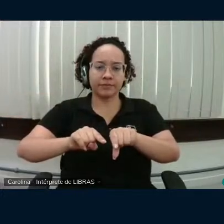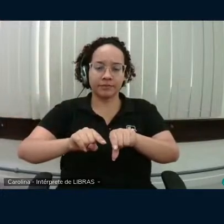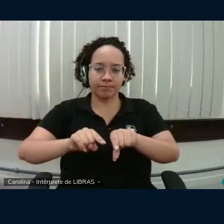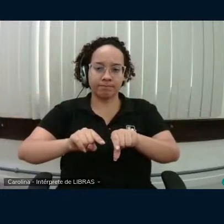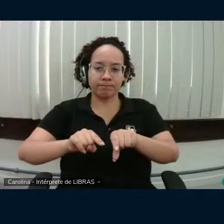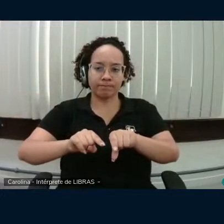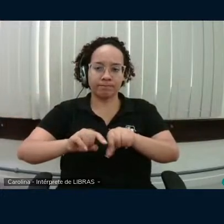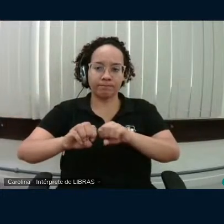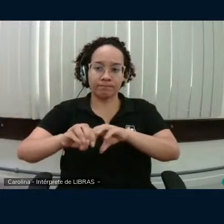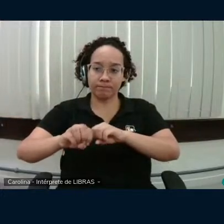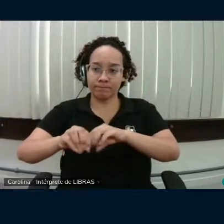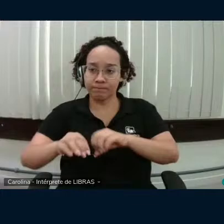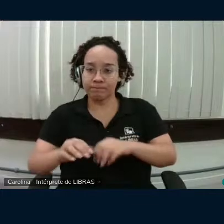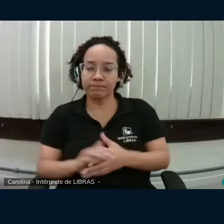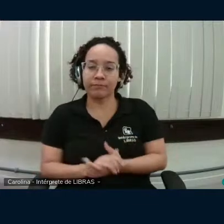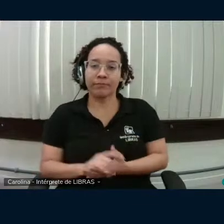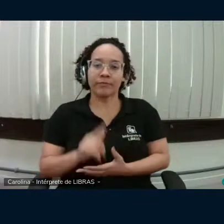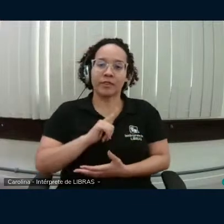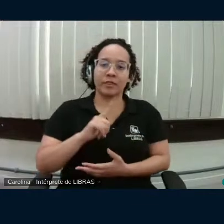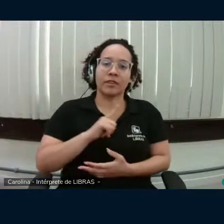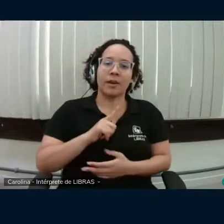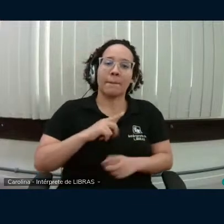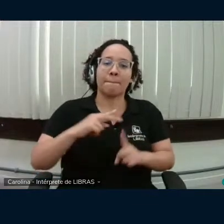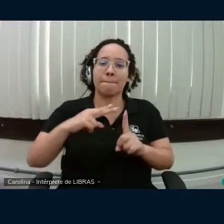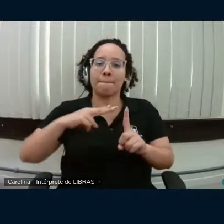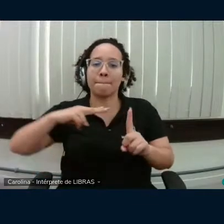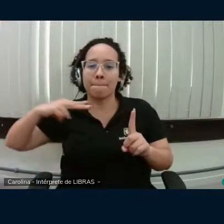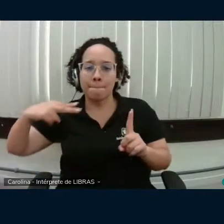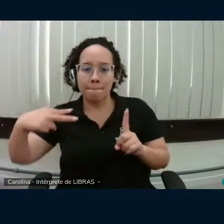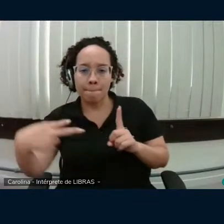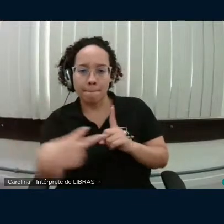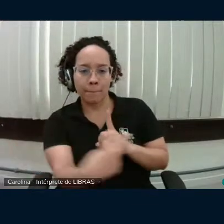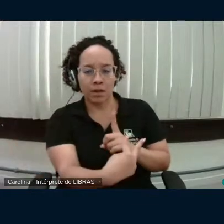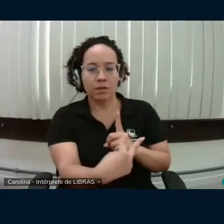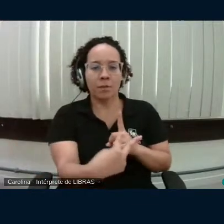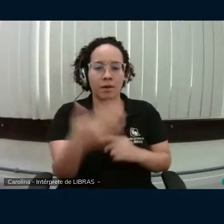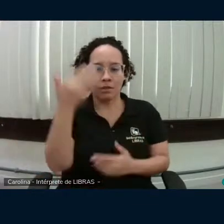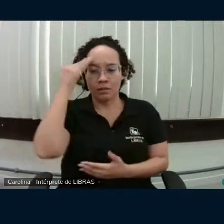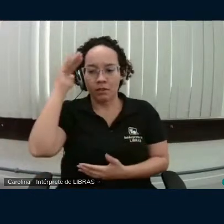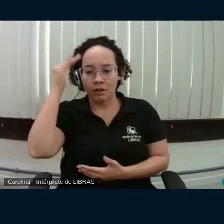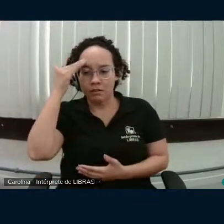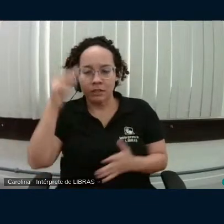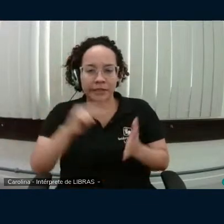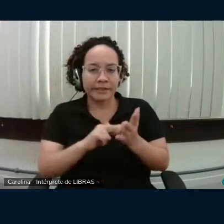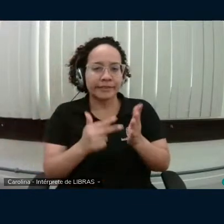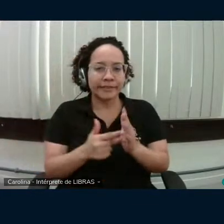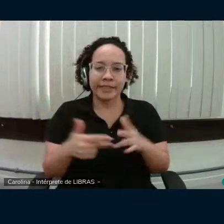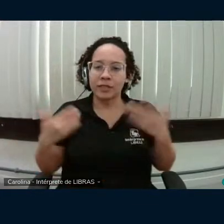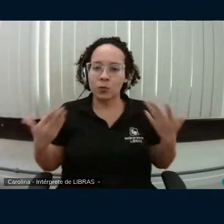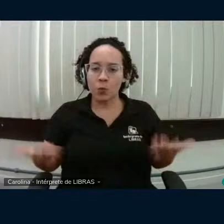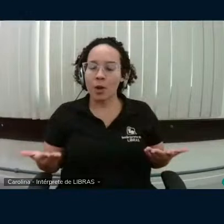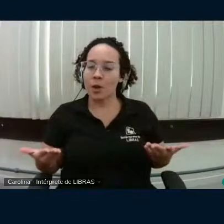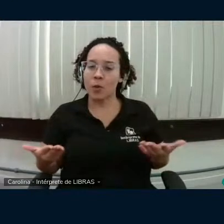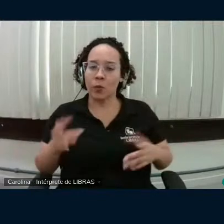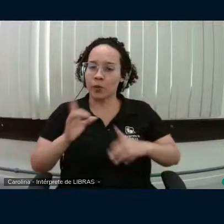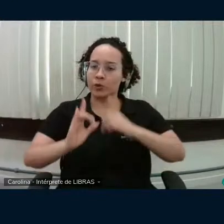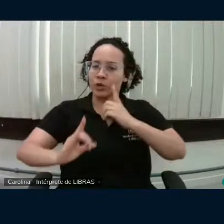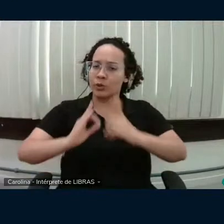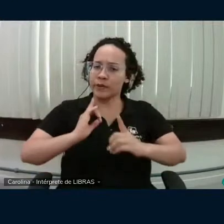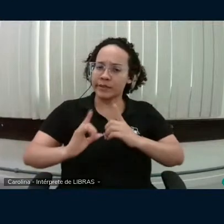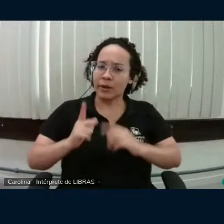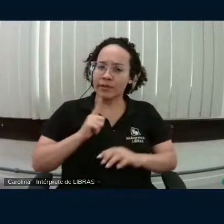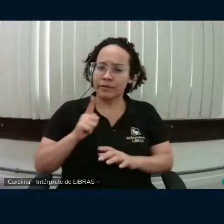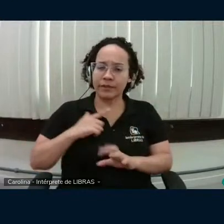princípio educativo, sem pensar na perspectiva de que sentidos esses sujeitos produzem para isso, né? Com quem que a gente dialoga, com uma